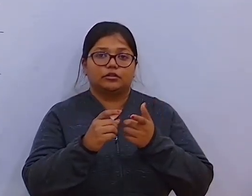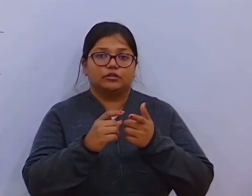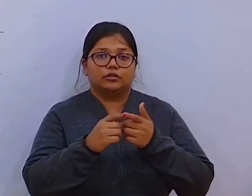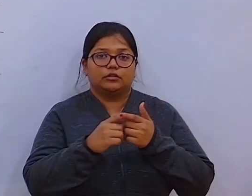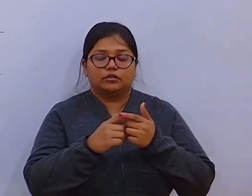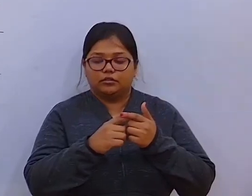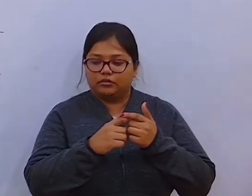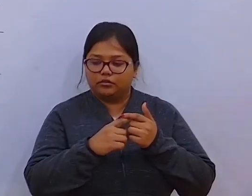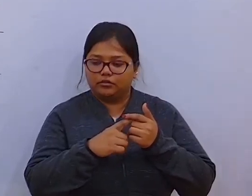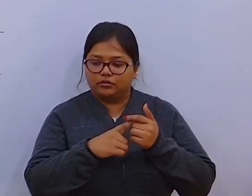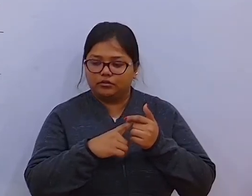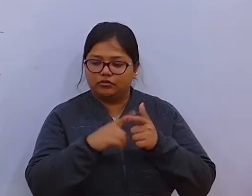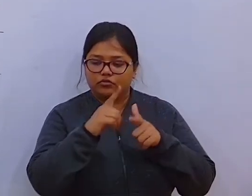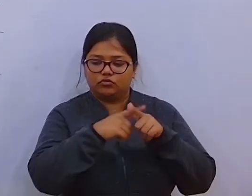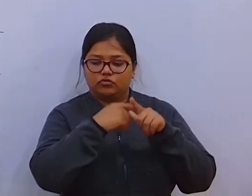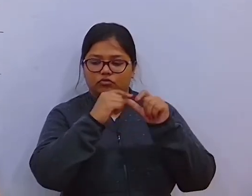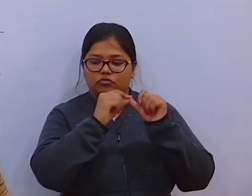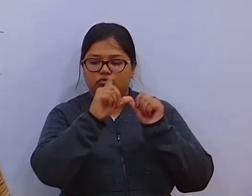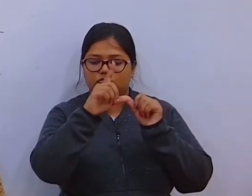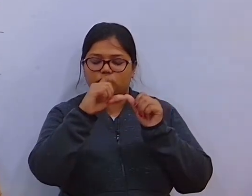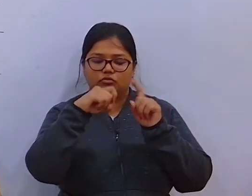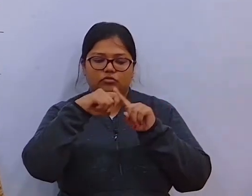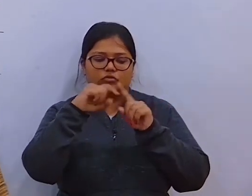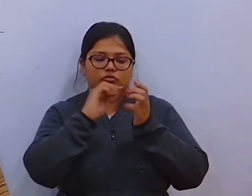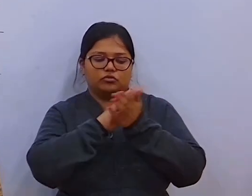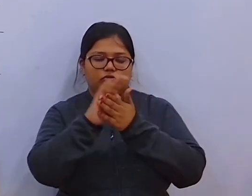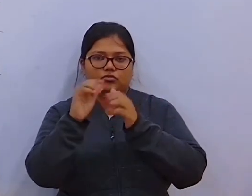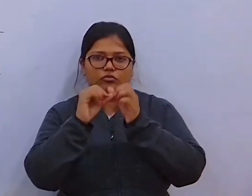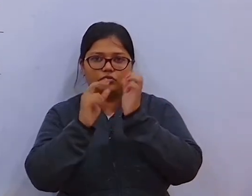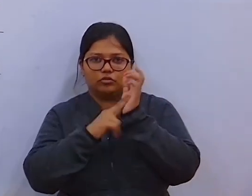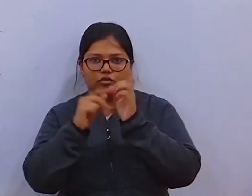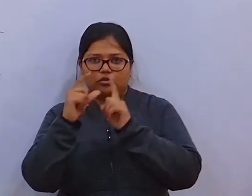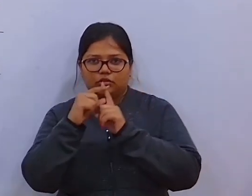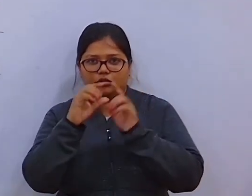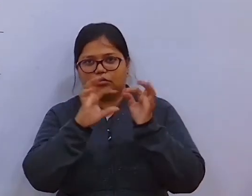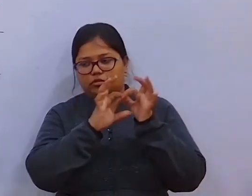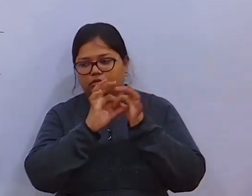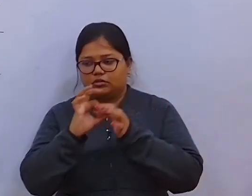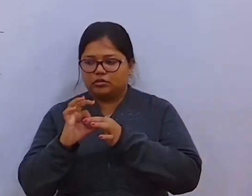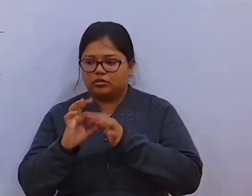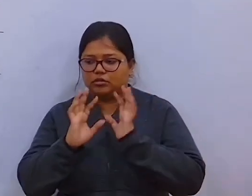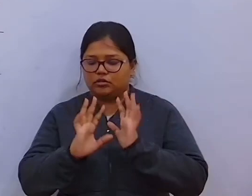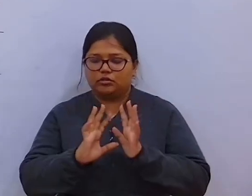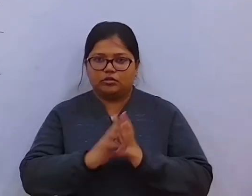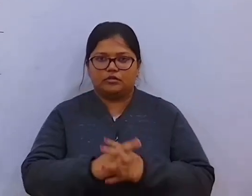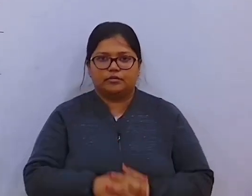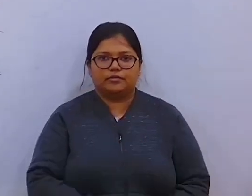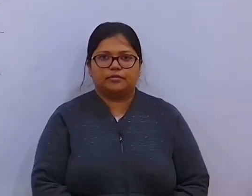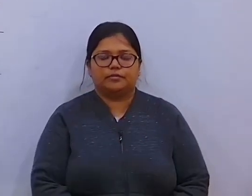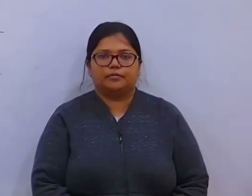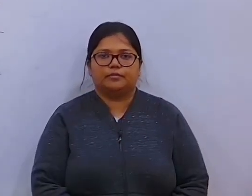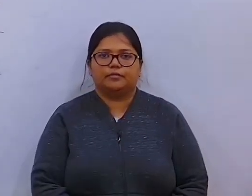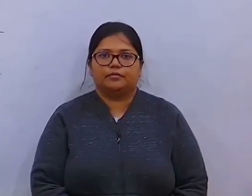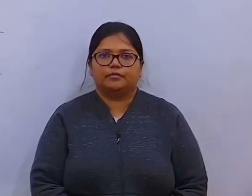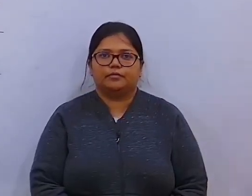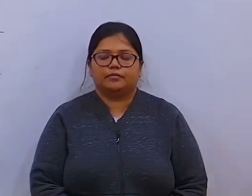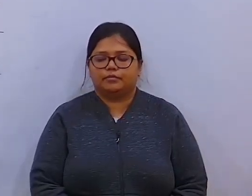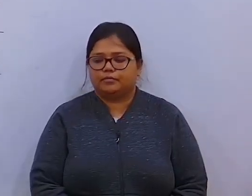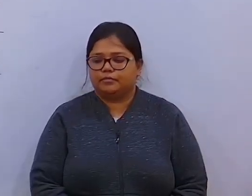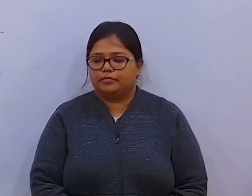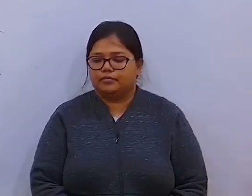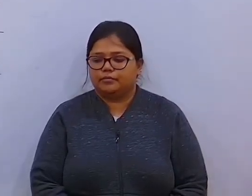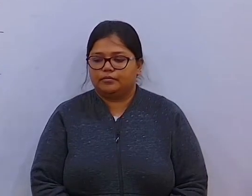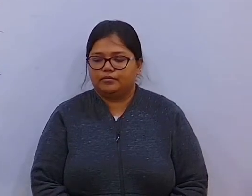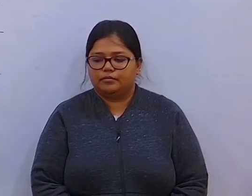ये होता है आपका मानसून। ठीक, अब इसके मानसून की उत्पत्ति लिखते हैं, कुछ सिद्धांत लिखते